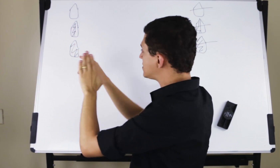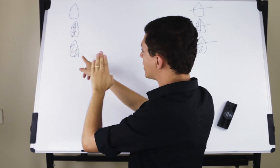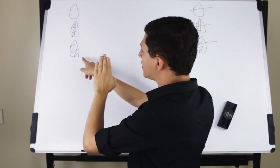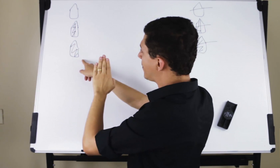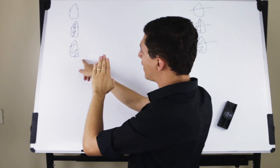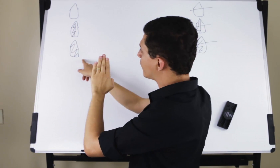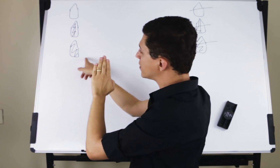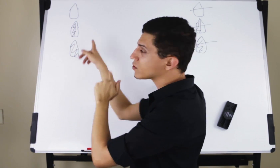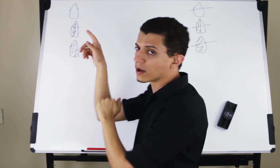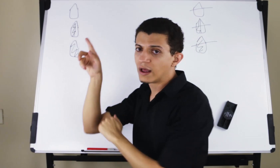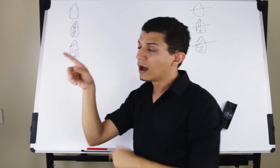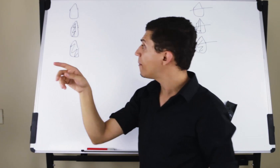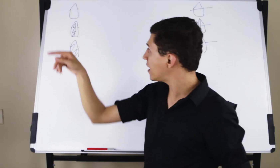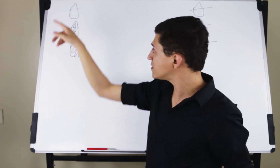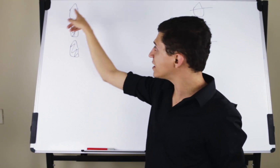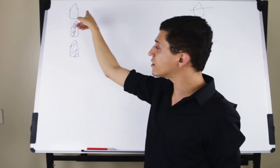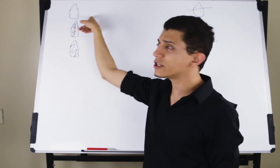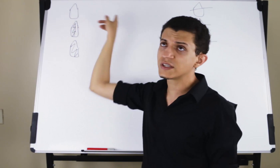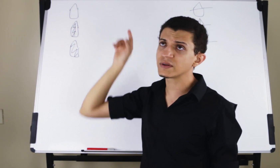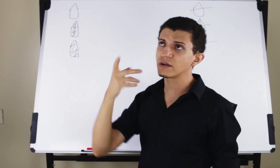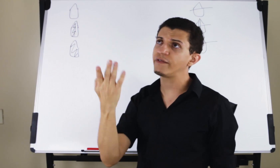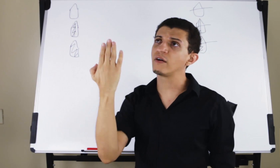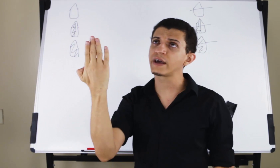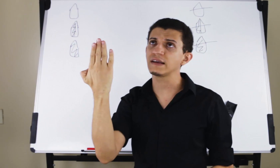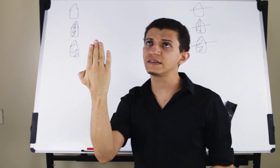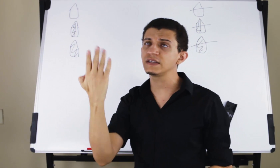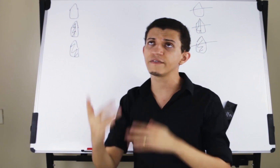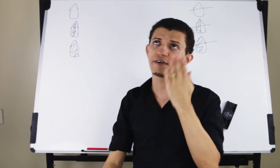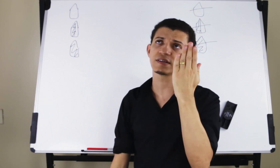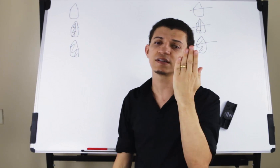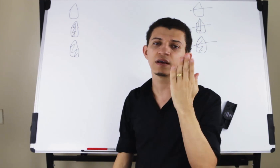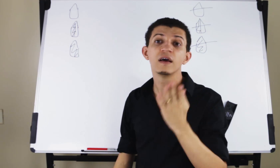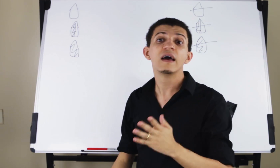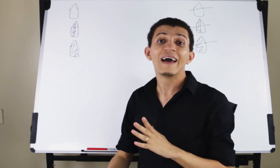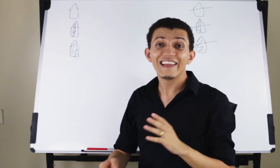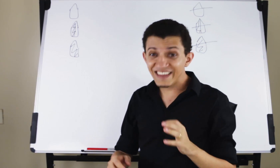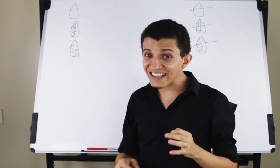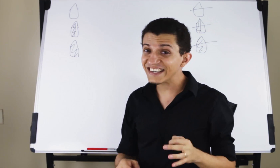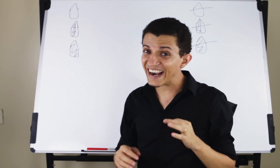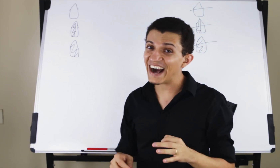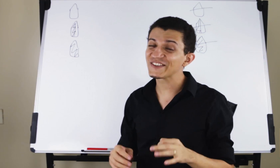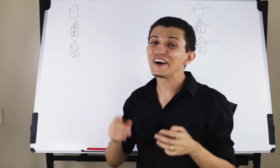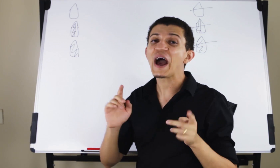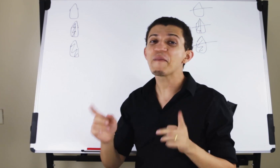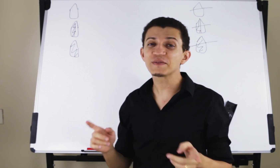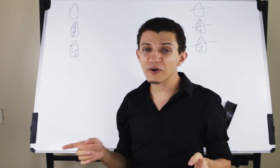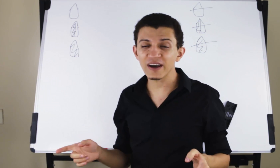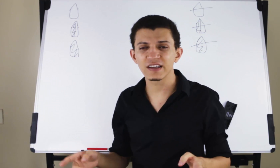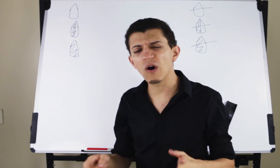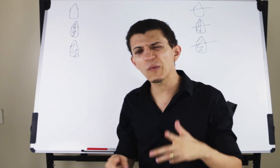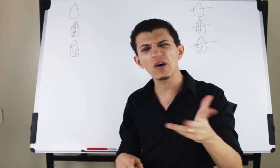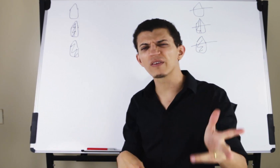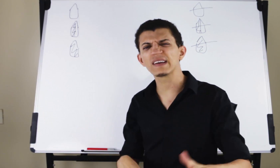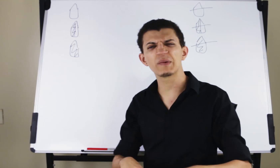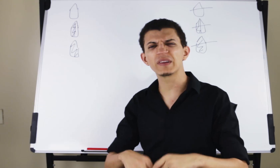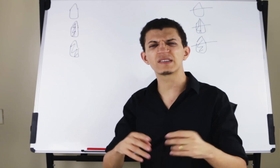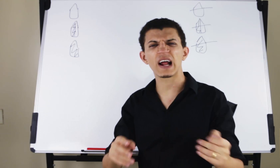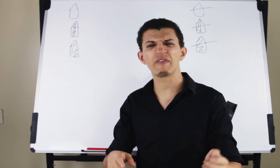aqui na cor escura. Mas eu disse, você não falou que é assim? E se fosse assim? Nesse caso, é a mesma coisa. Igual no português, tem muitos grafemas que